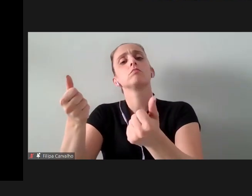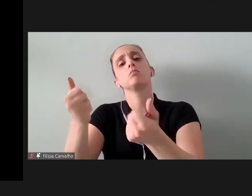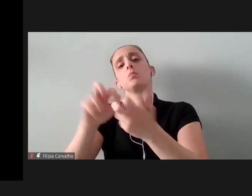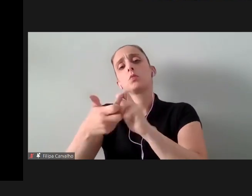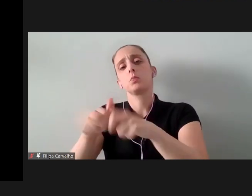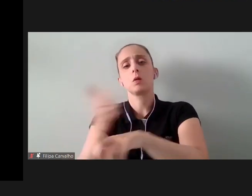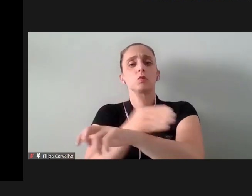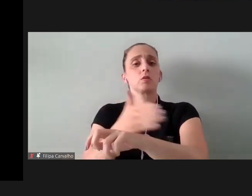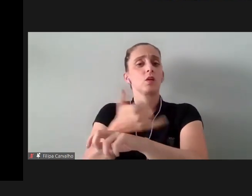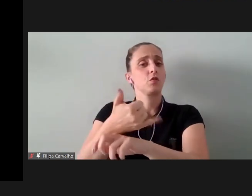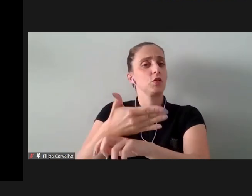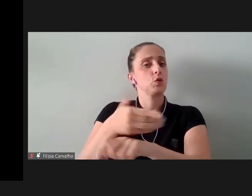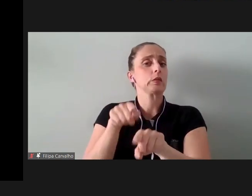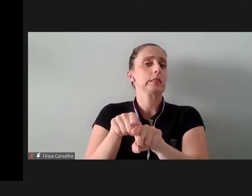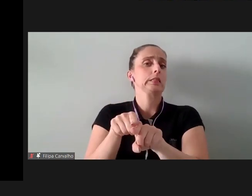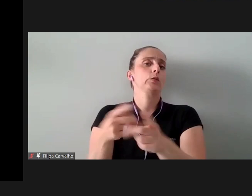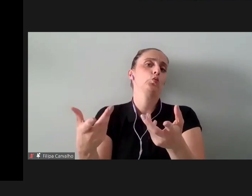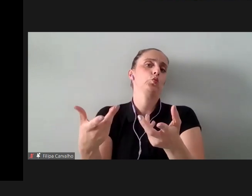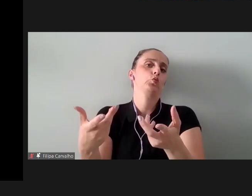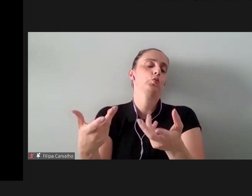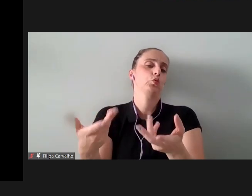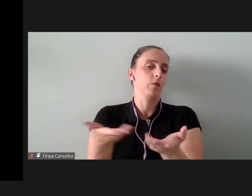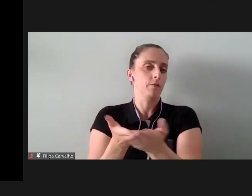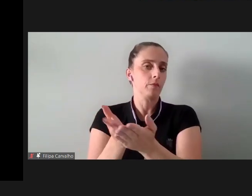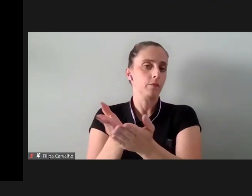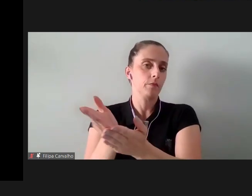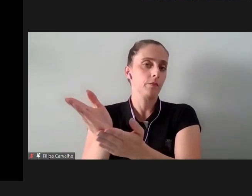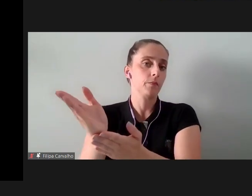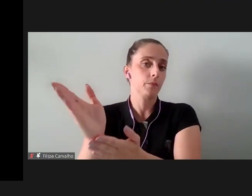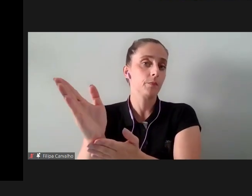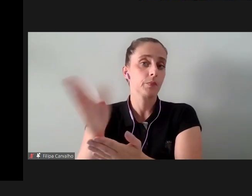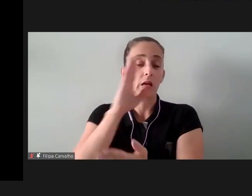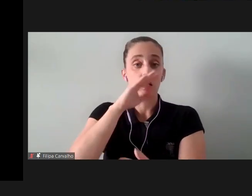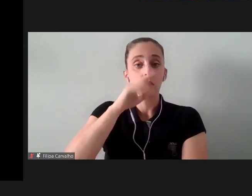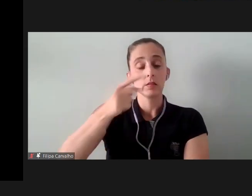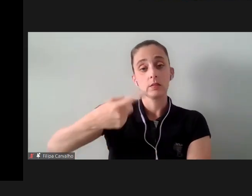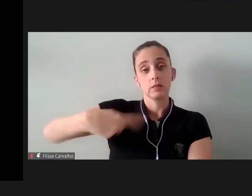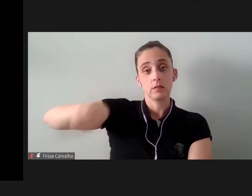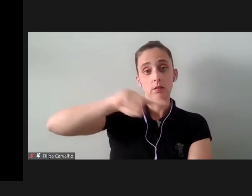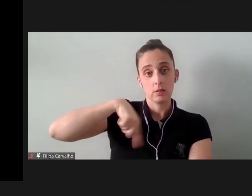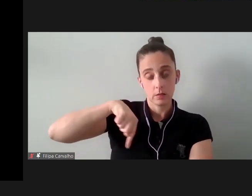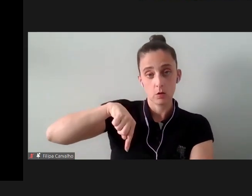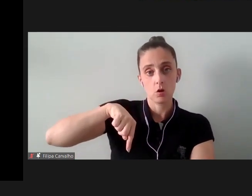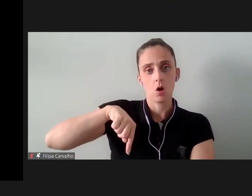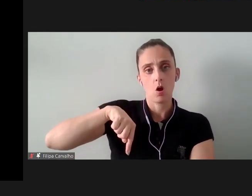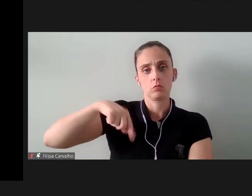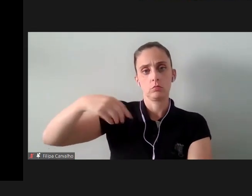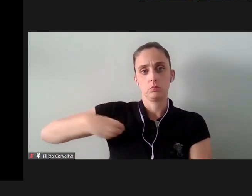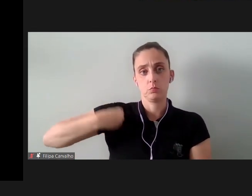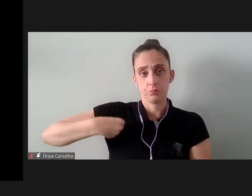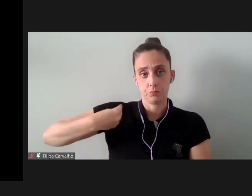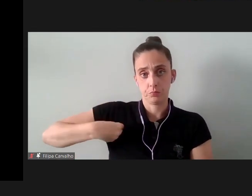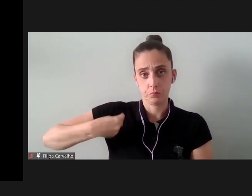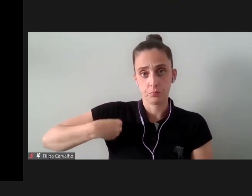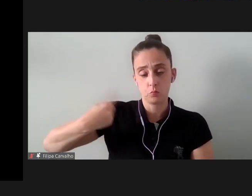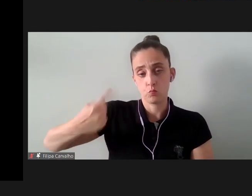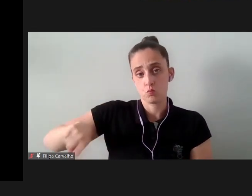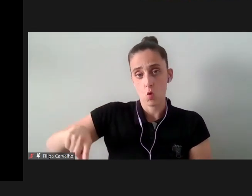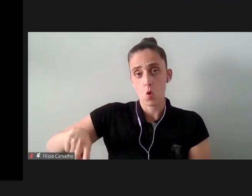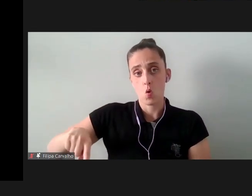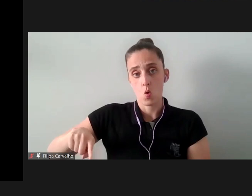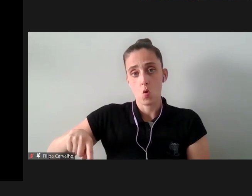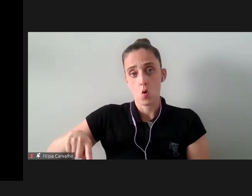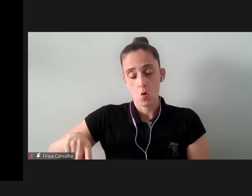conta aí não vai fechar. Se a gente ficar apenas se preocupando, o